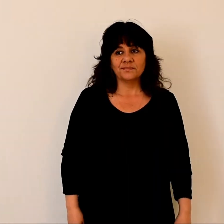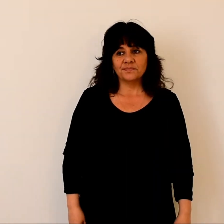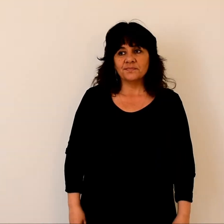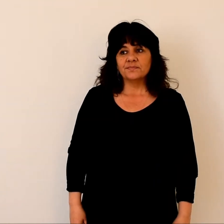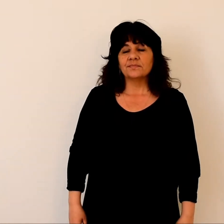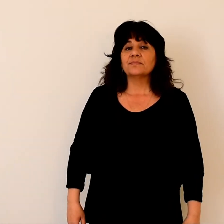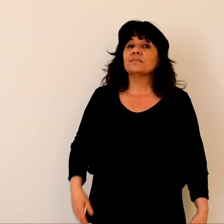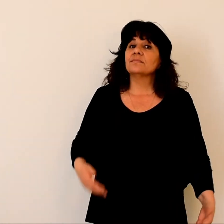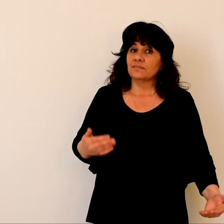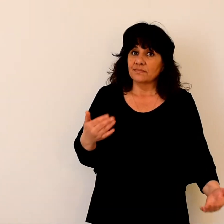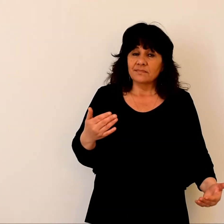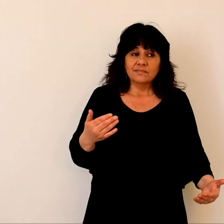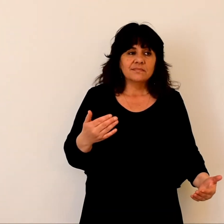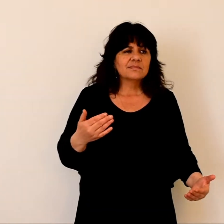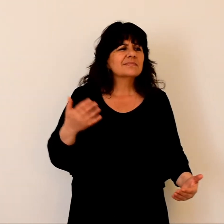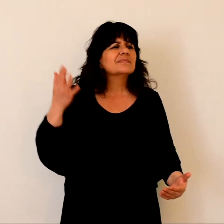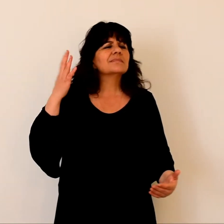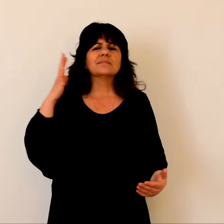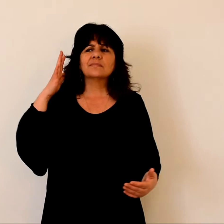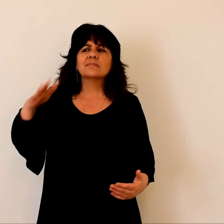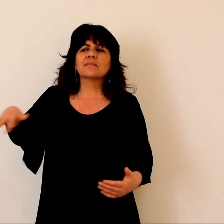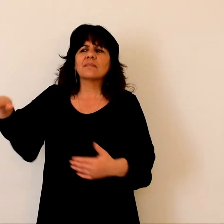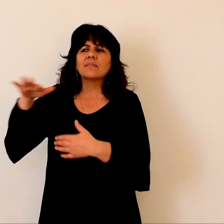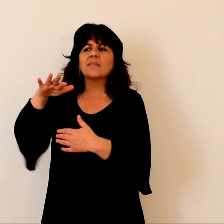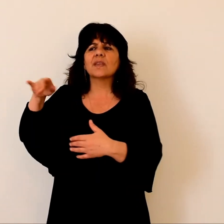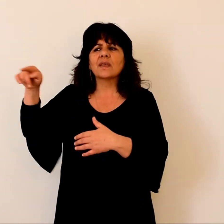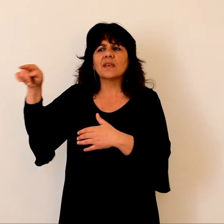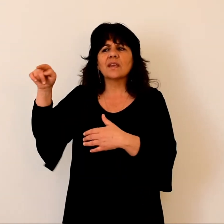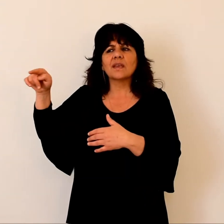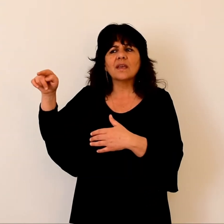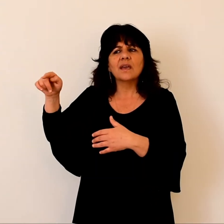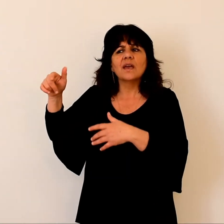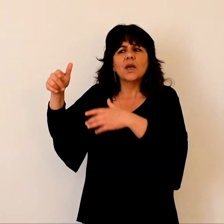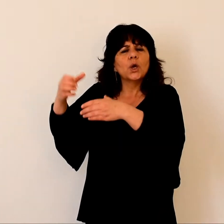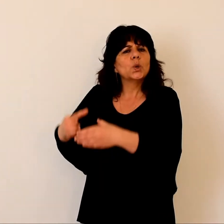Et ces 18 personnes tuées par la chute de la tour de Siloé,